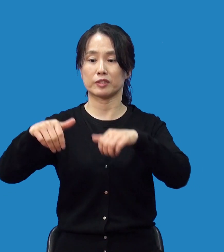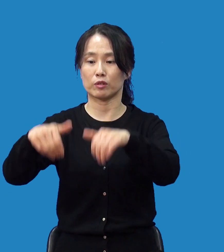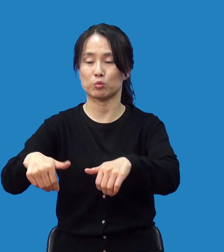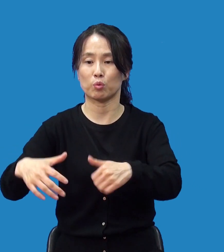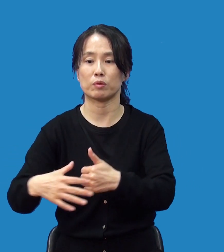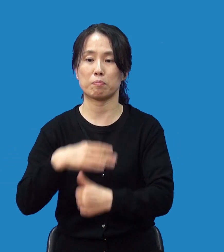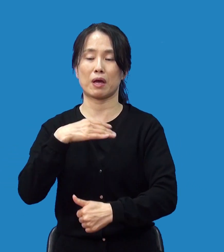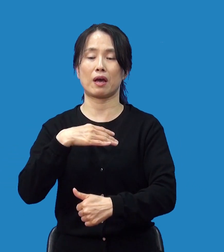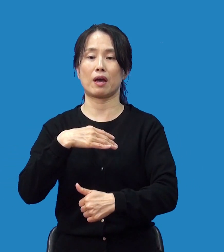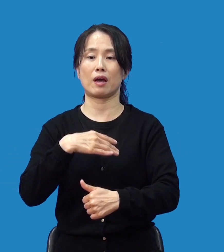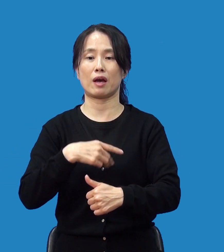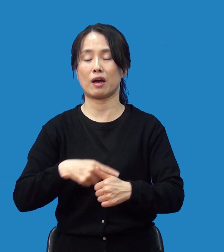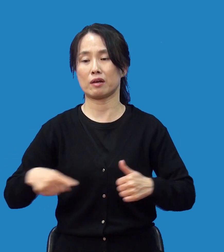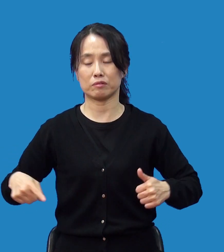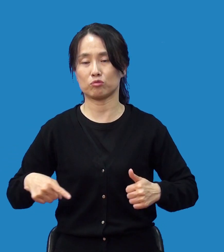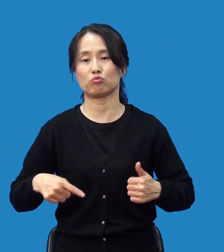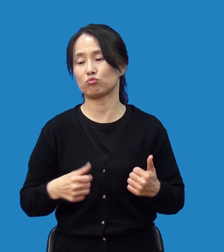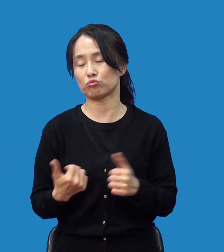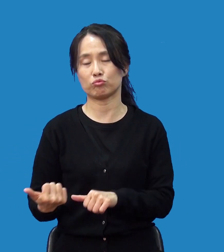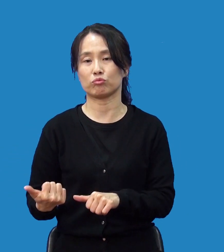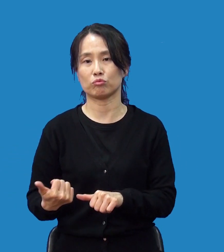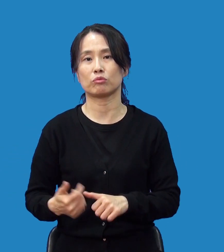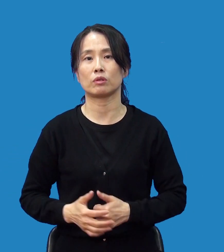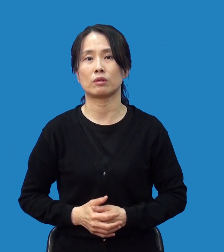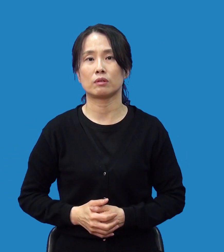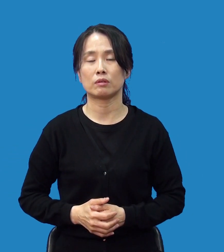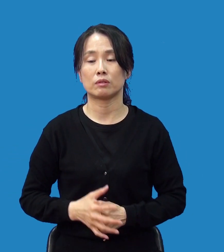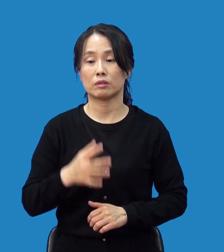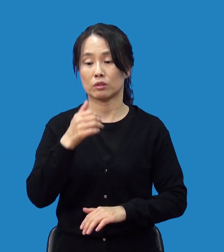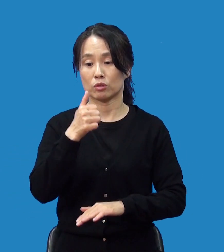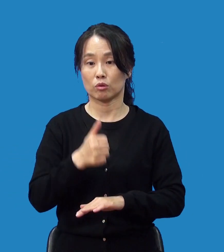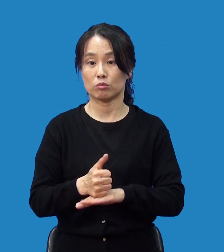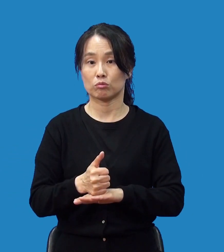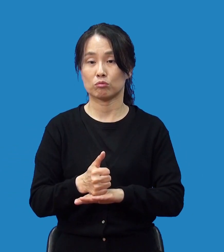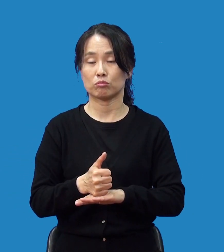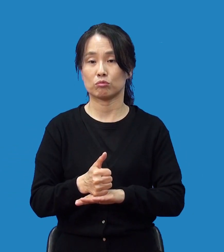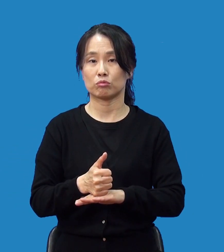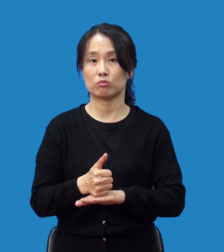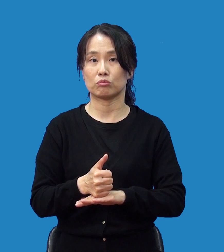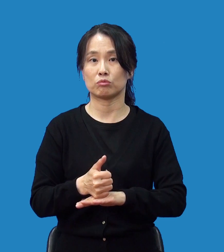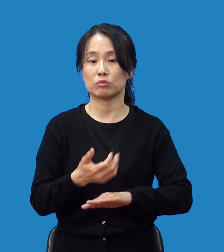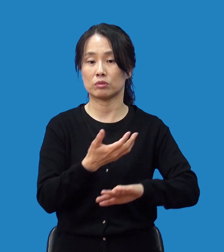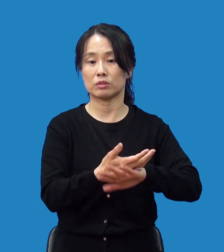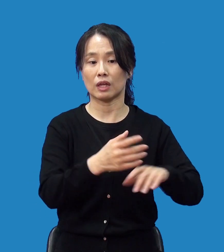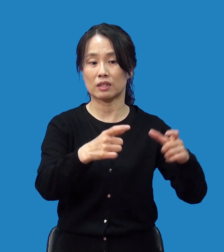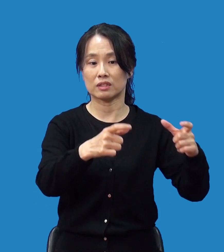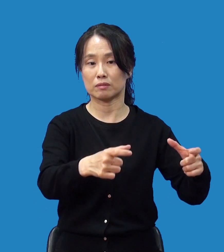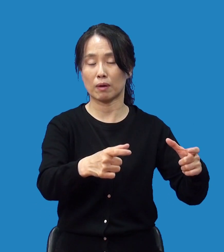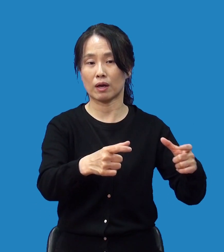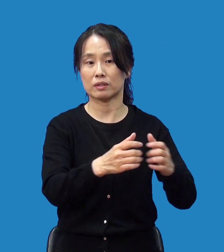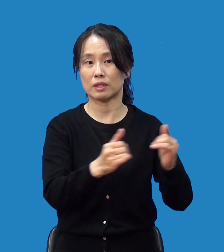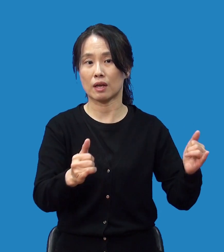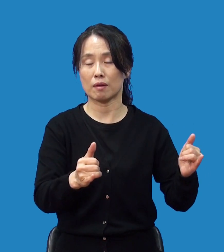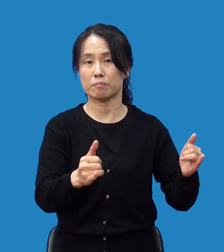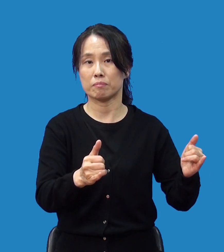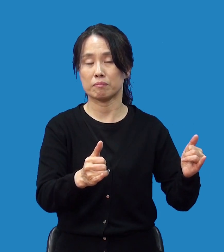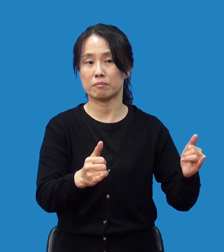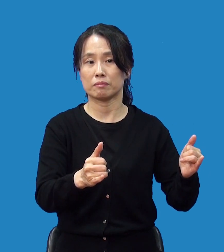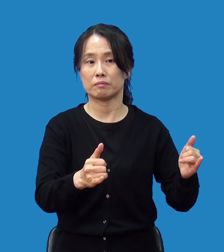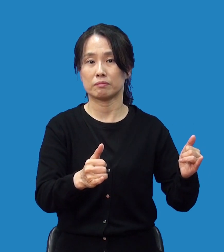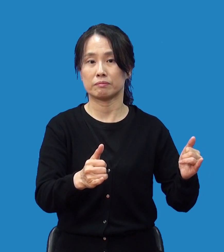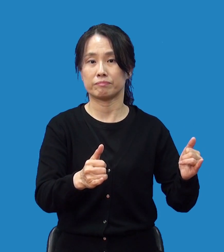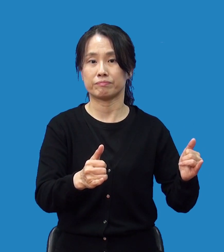신하들에게 암살당했습니다. 결국 다른 집안의 사람